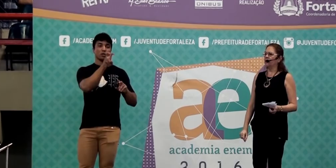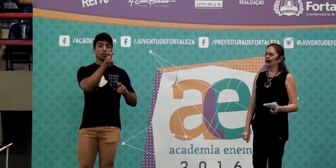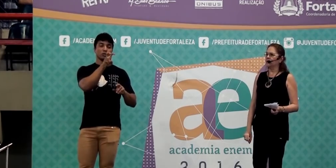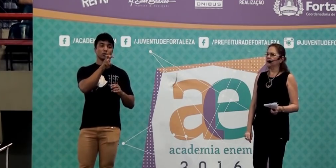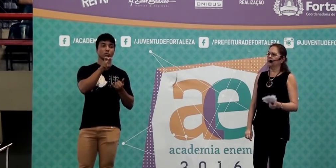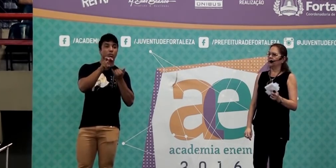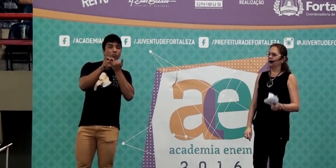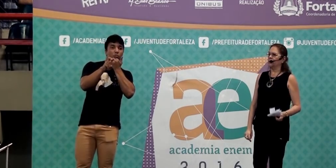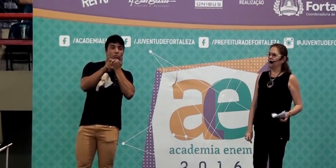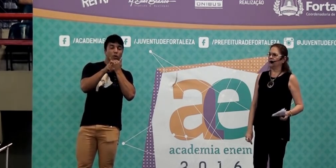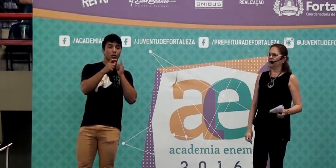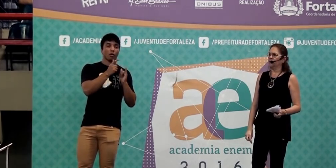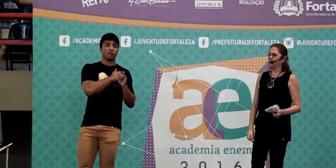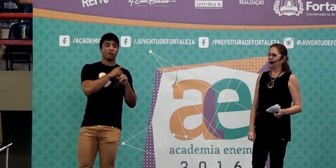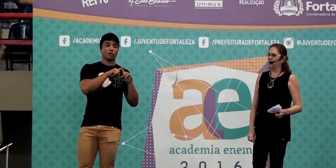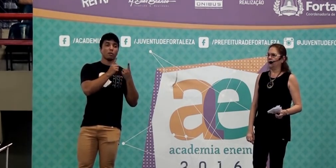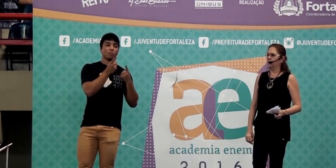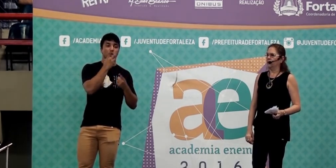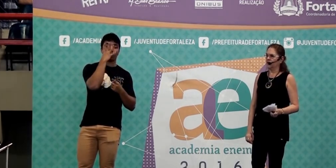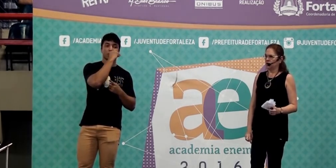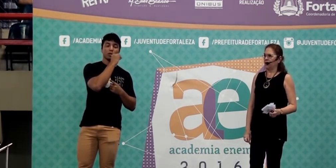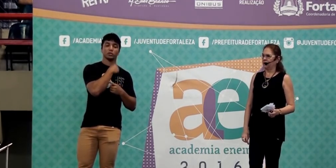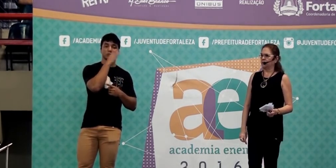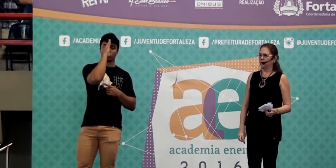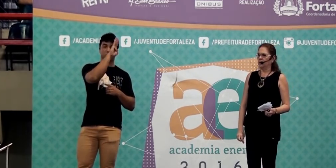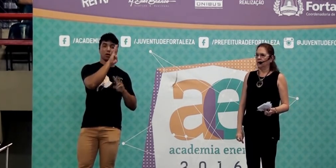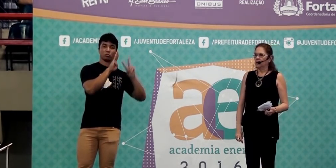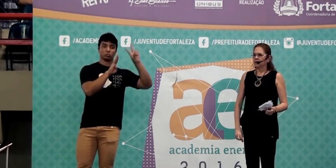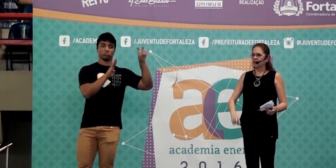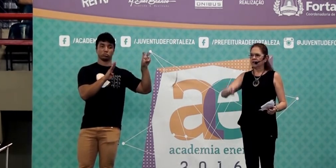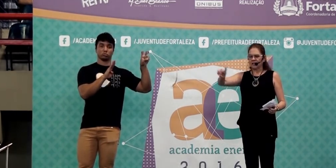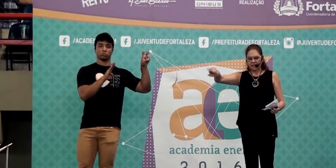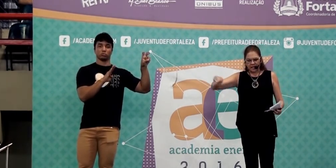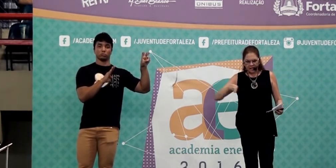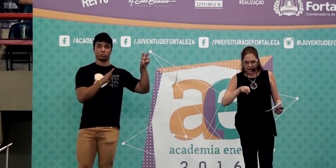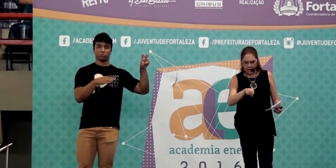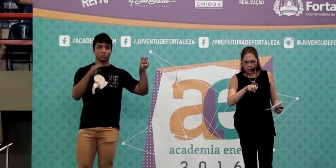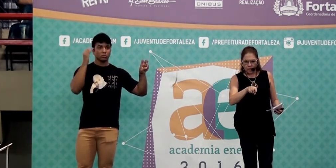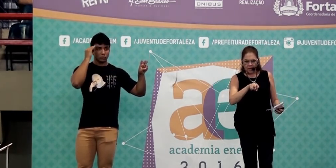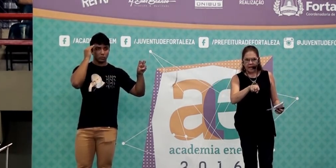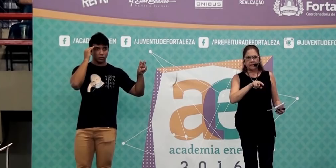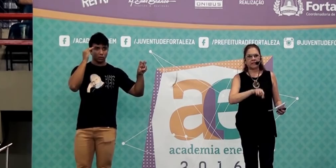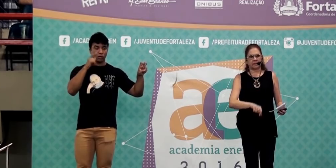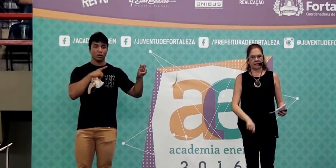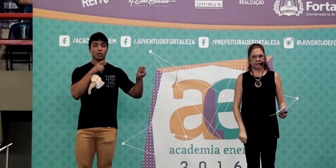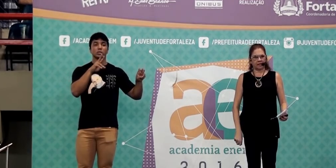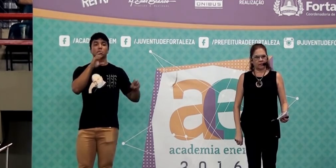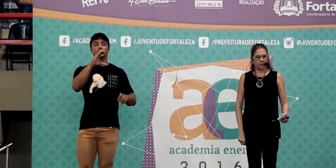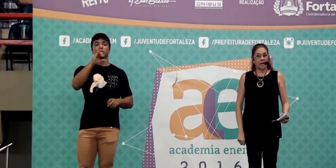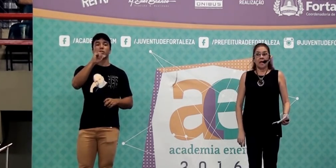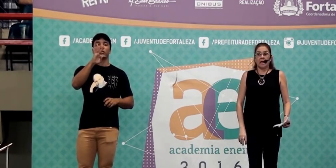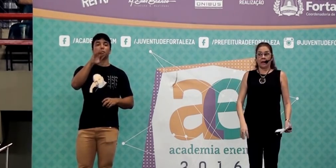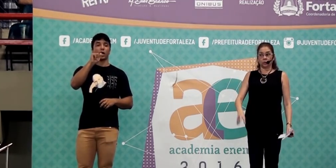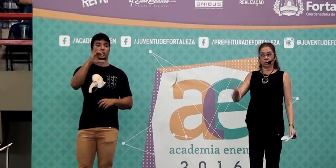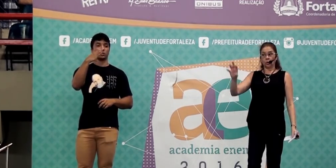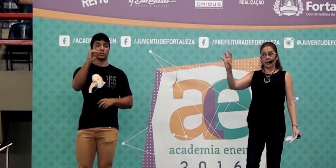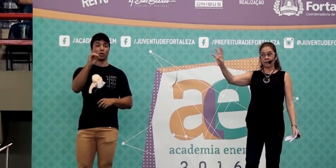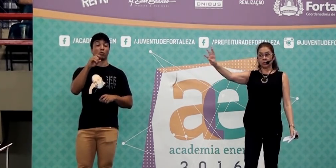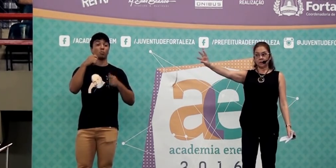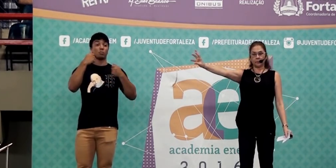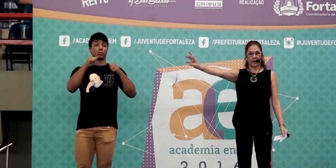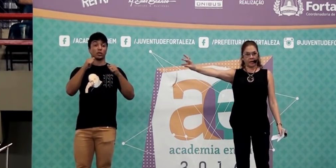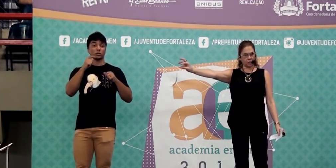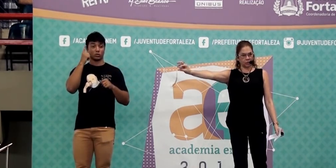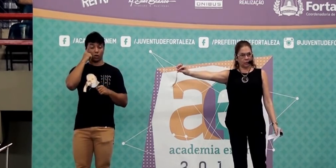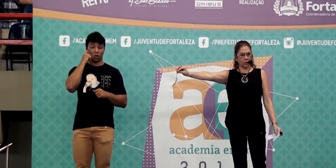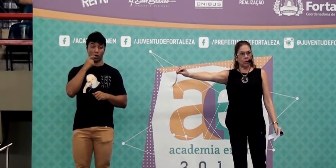as feias, mas a beleza é fundamental, fecha aspas. Vocês entenderam o que é citação? Eu